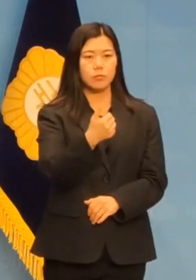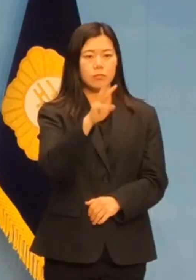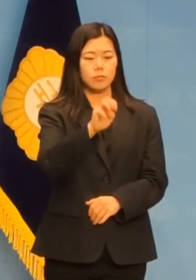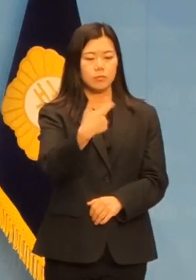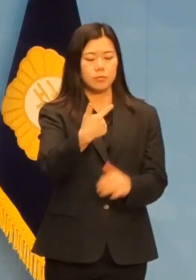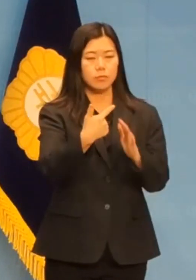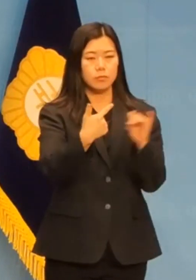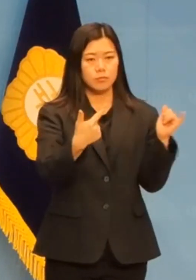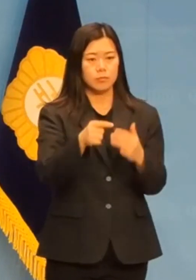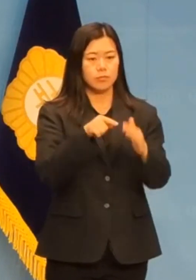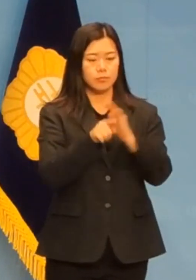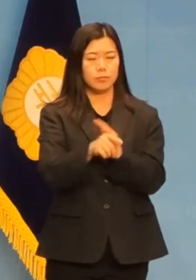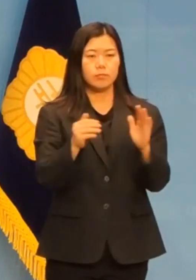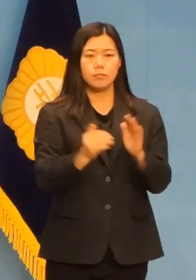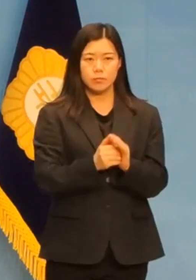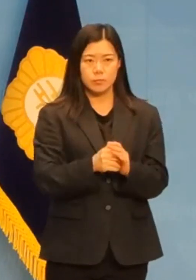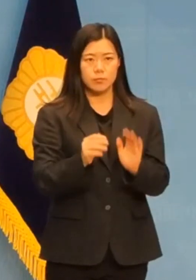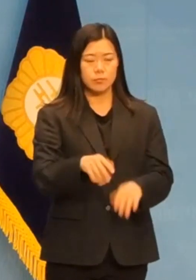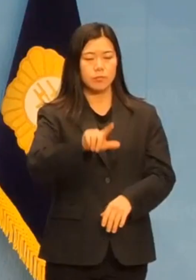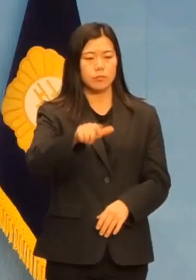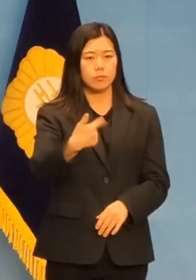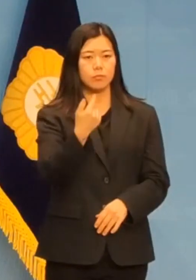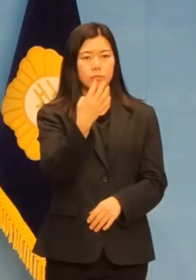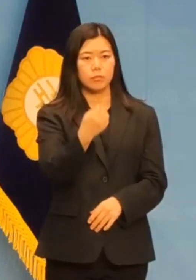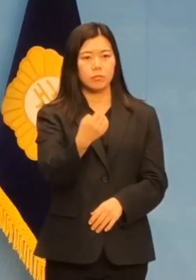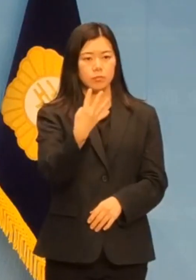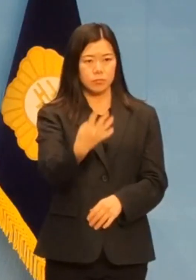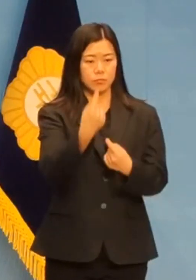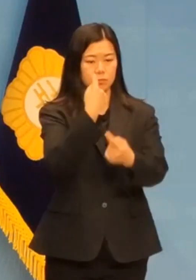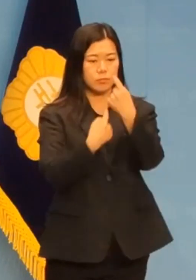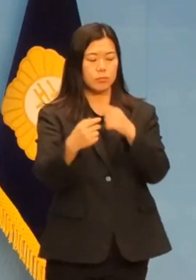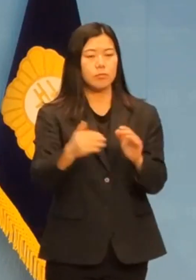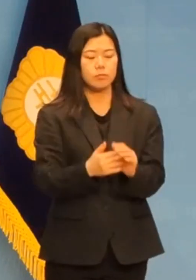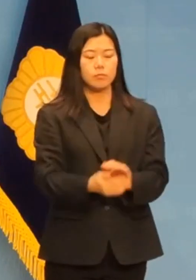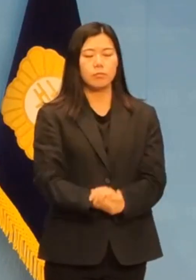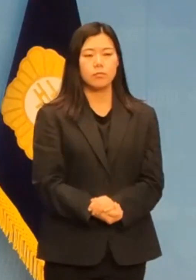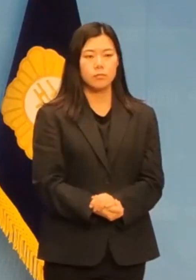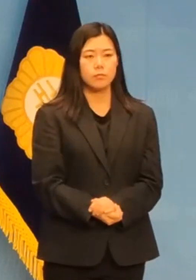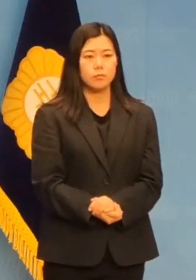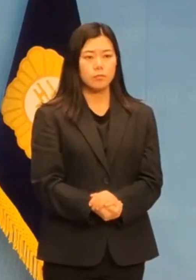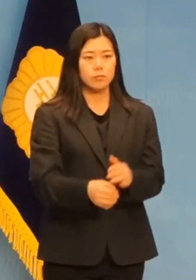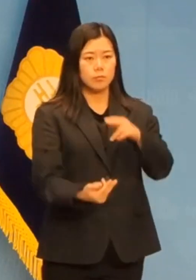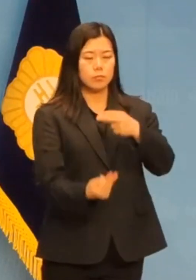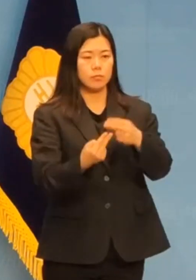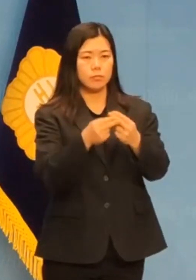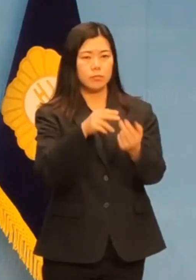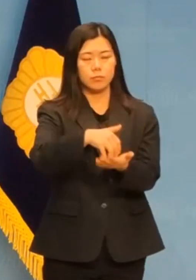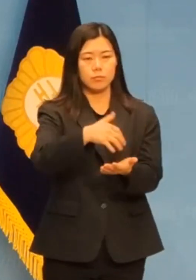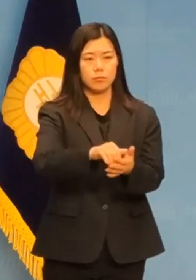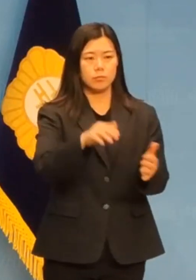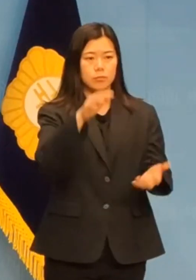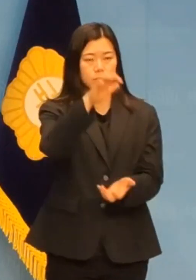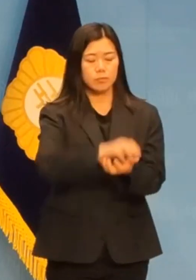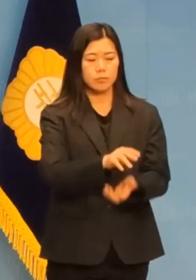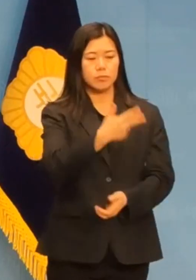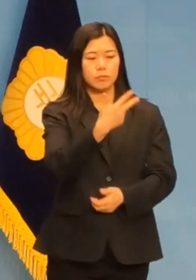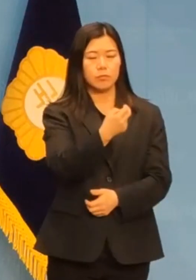5,536명이 방문하였고 644건의 제보가 접수되었습니다. 누적 건수로는 총